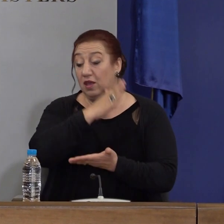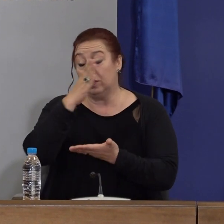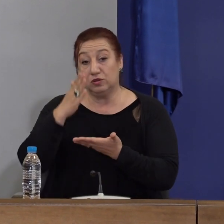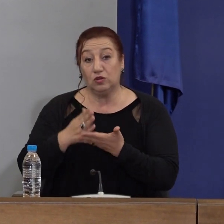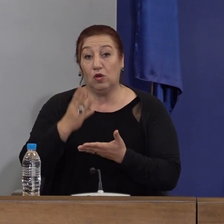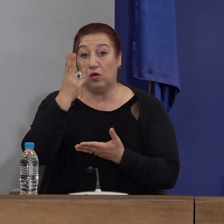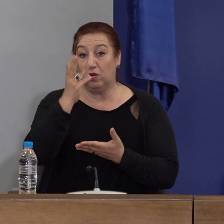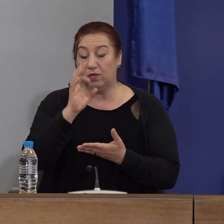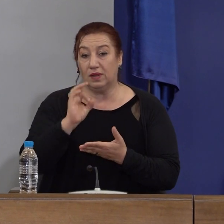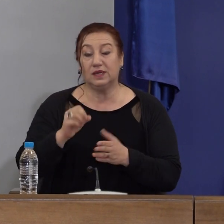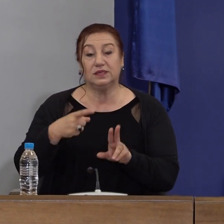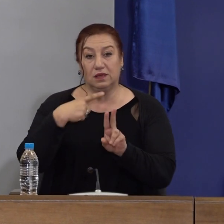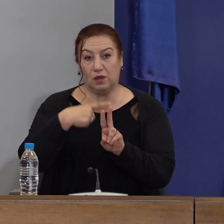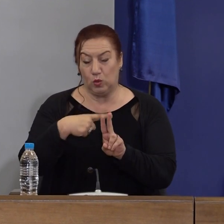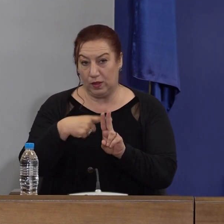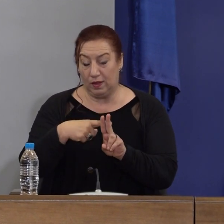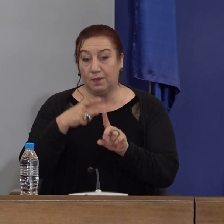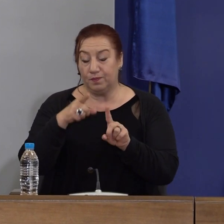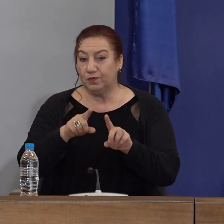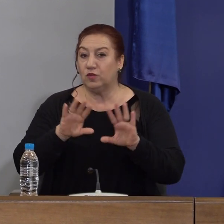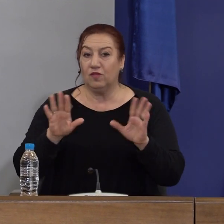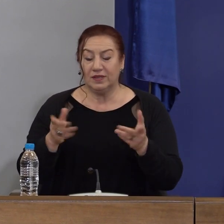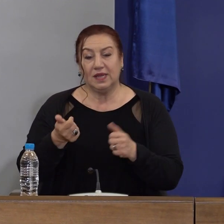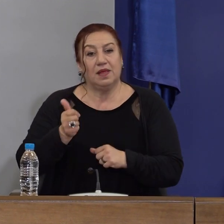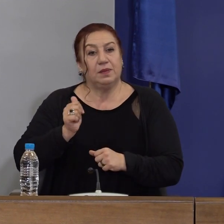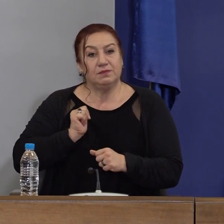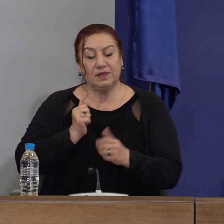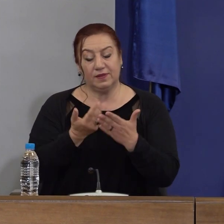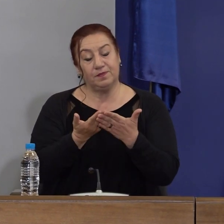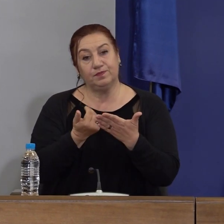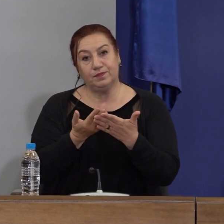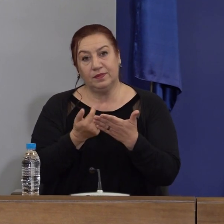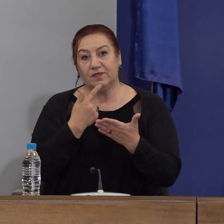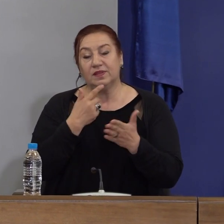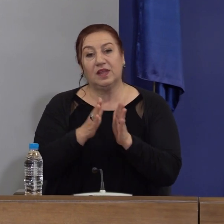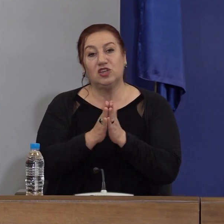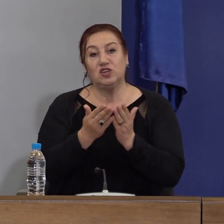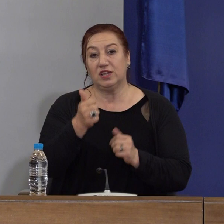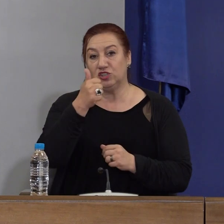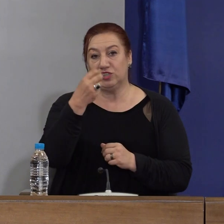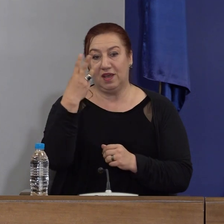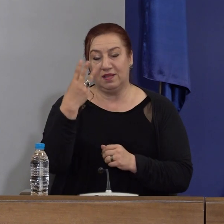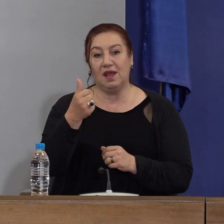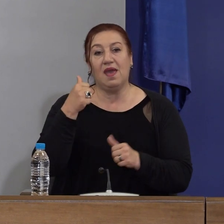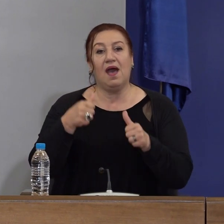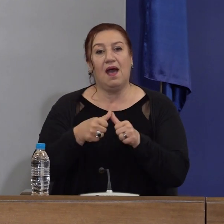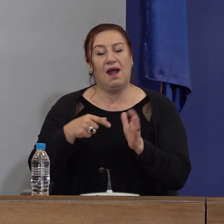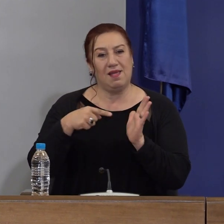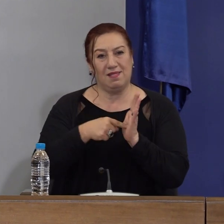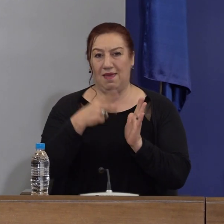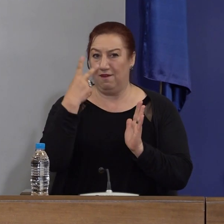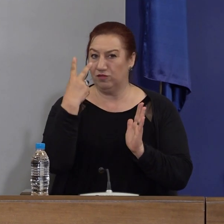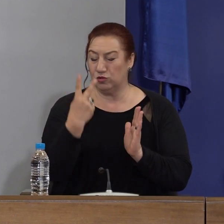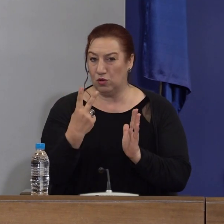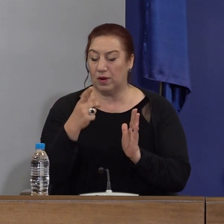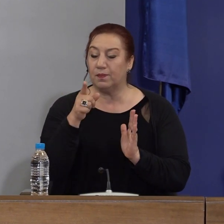юни. Това стана при спазване изискванията на член 63, алинея 2,